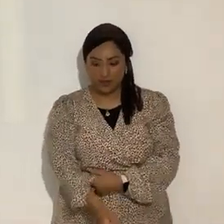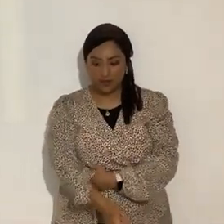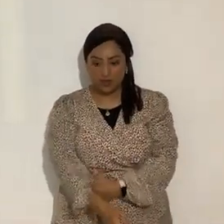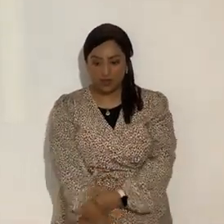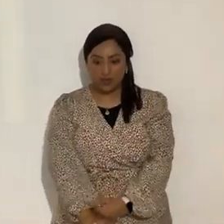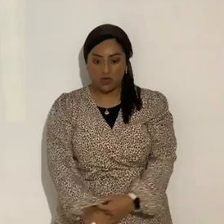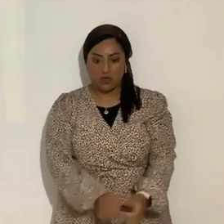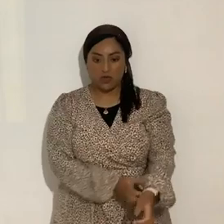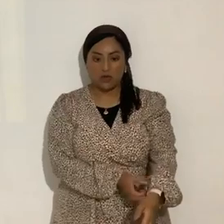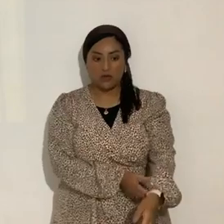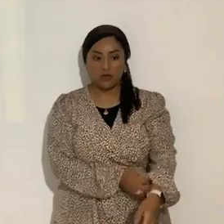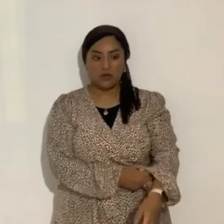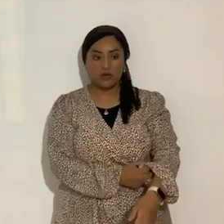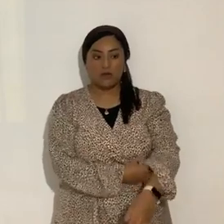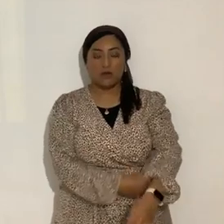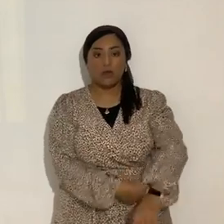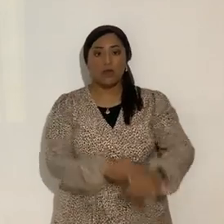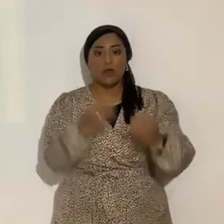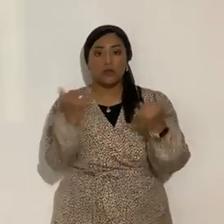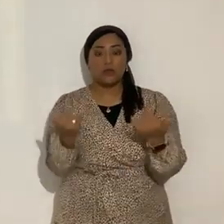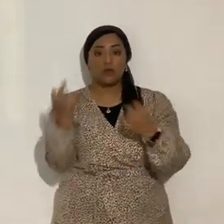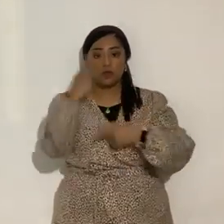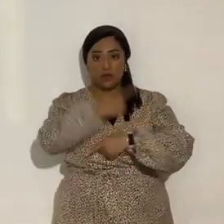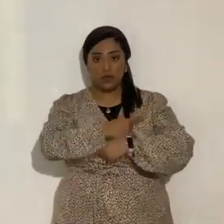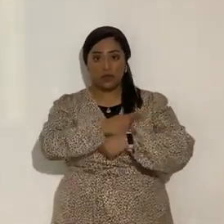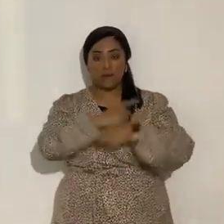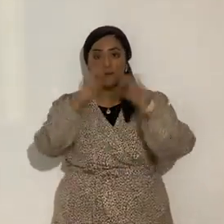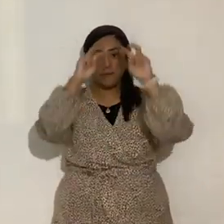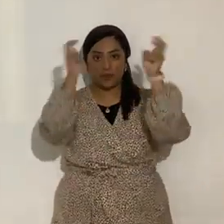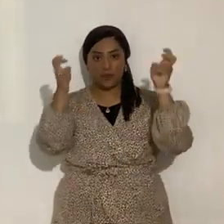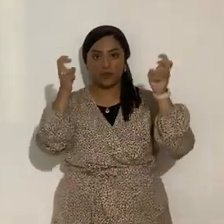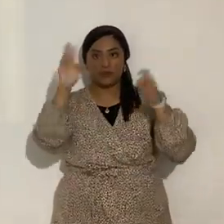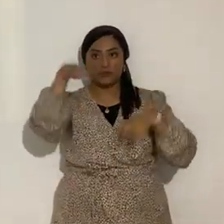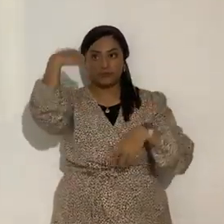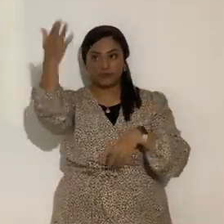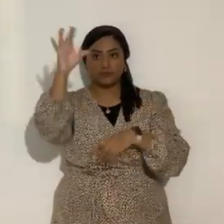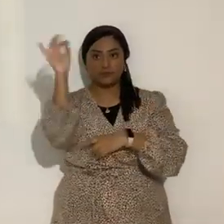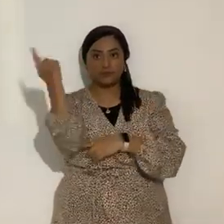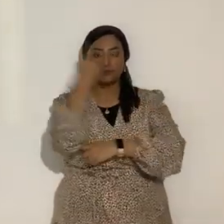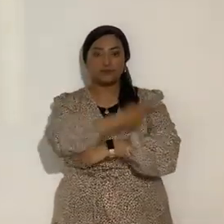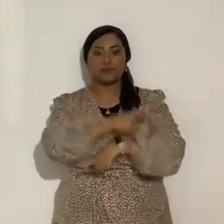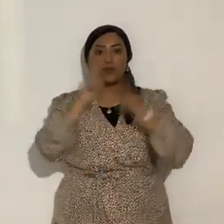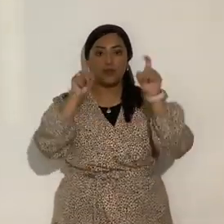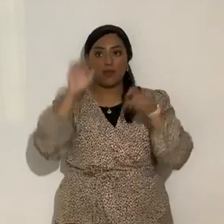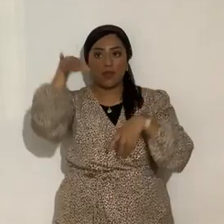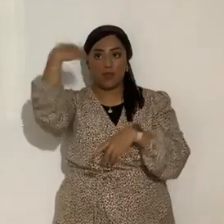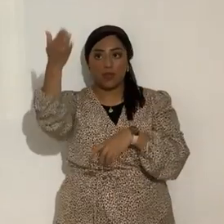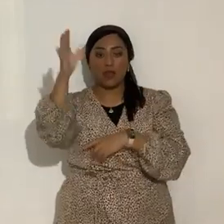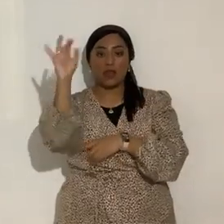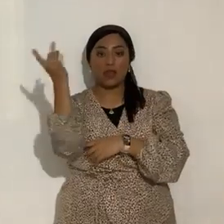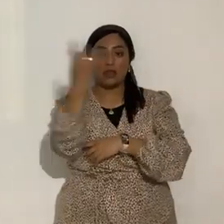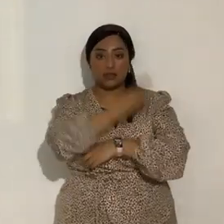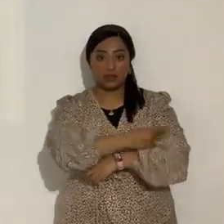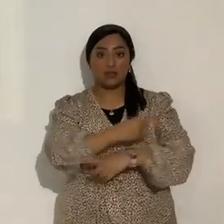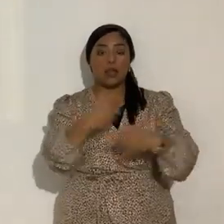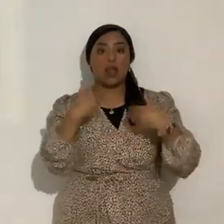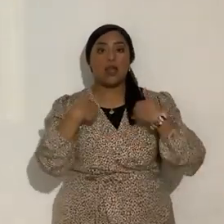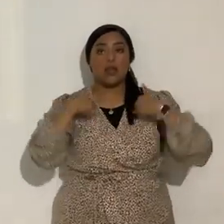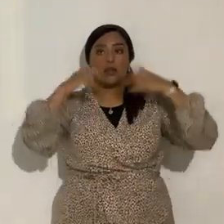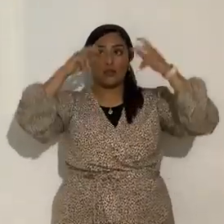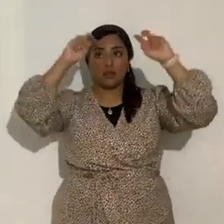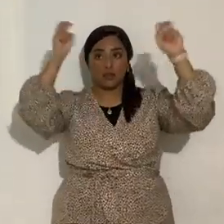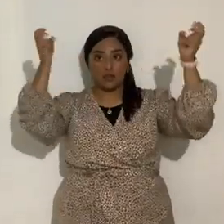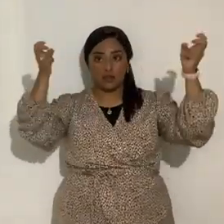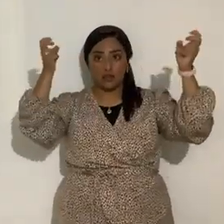Este tema va a ser el examen de dentro de 8 días. ¿De acuerdo? Entonces, dentro de 8 días va a ser el